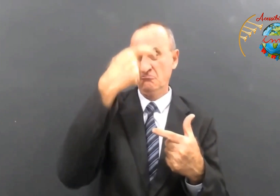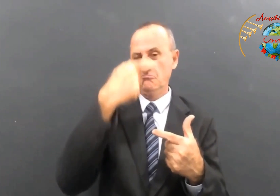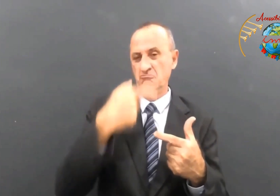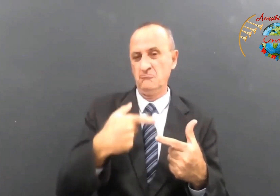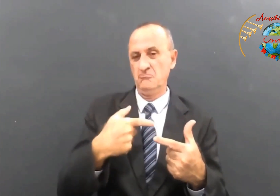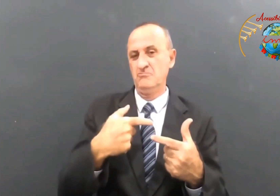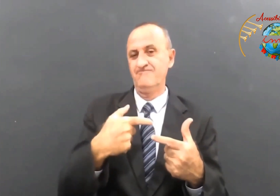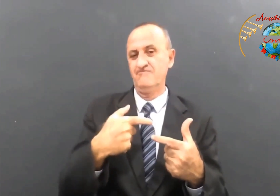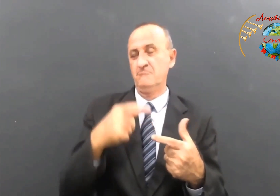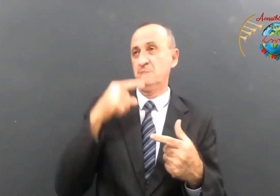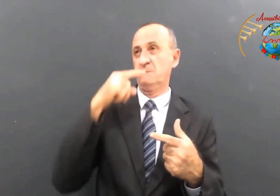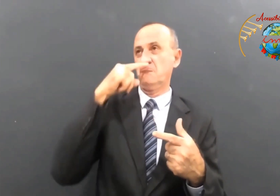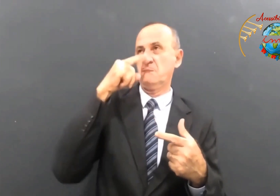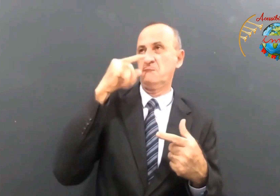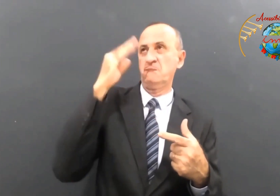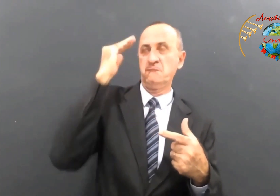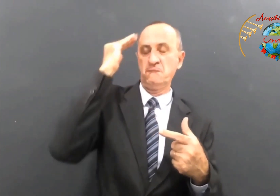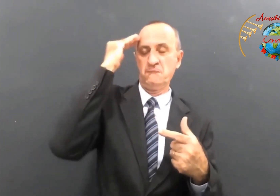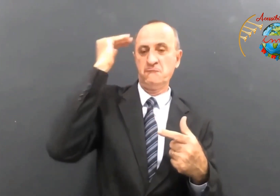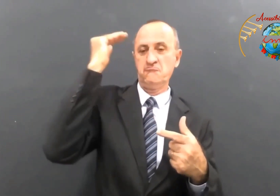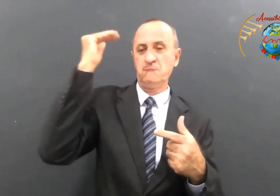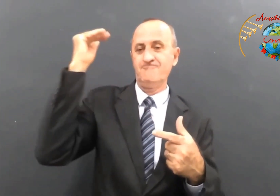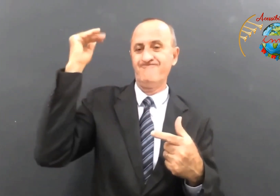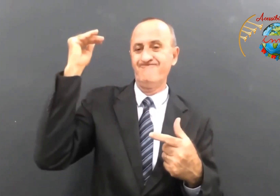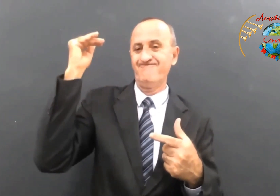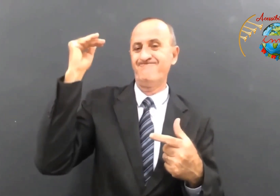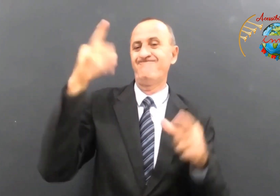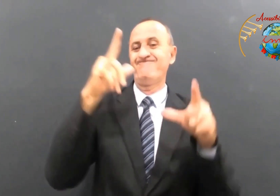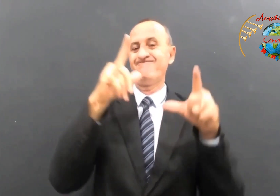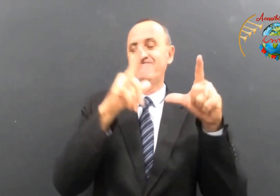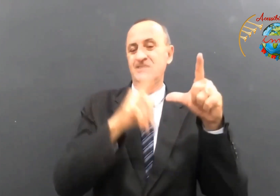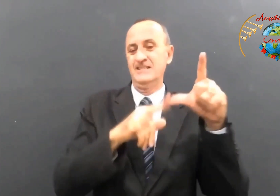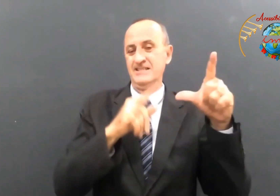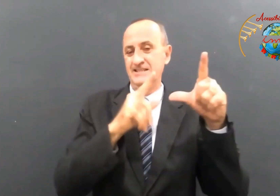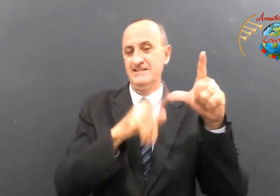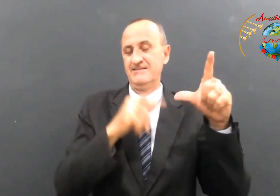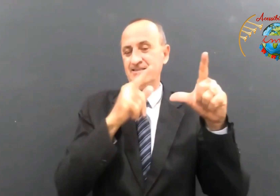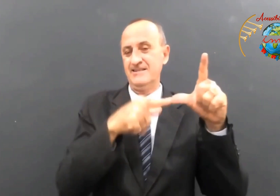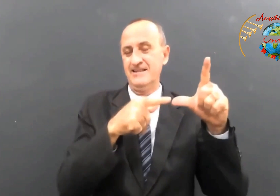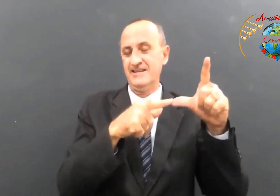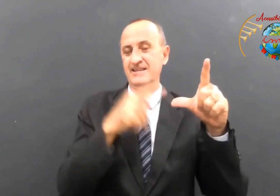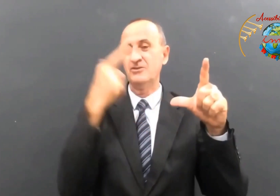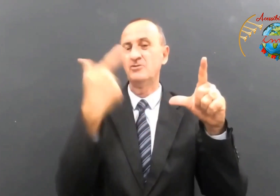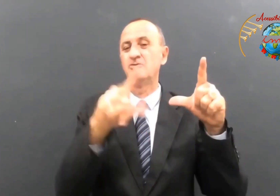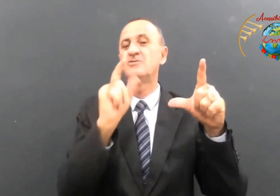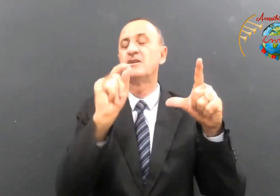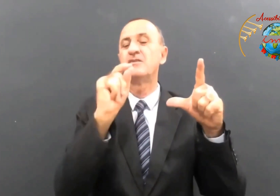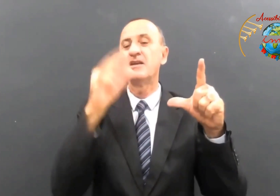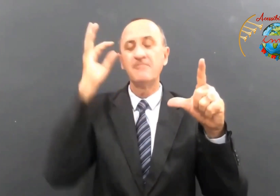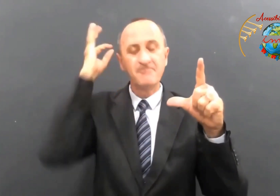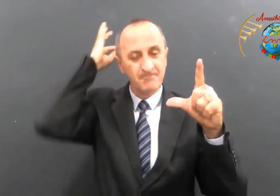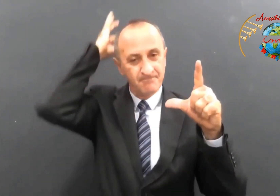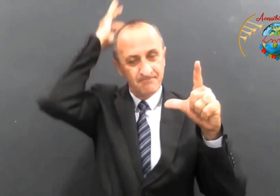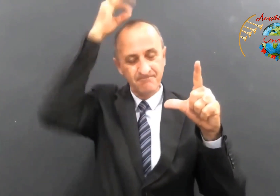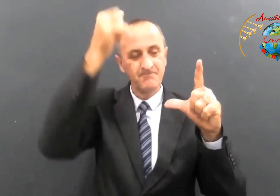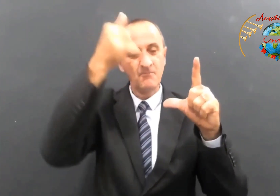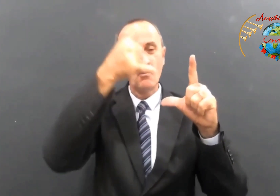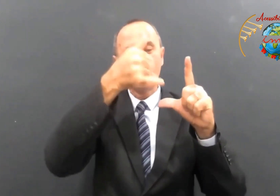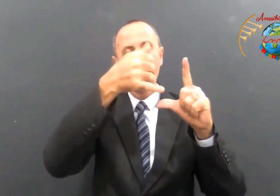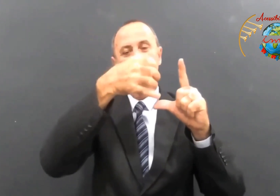o homem com a sua fama, seus orgulhos, e na letra não está o Espírito Santo. O Espírito